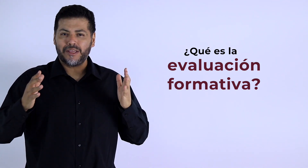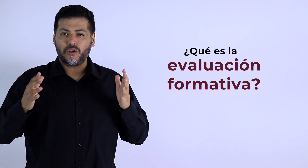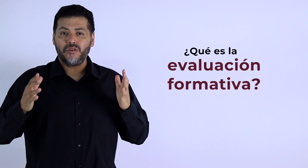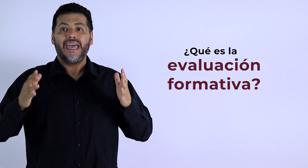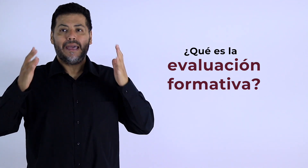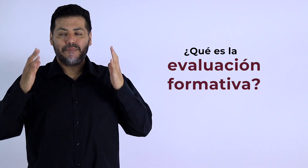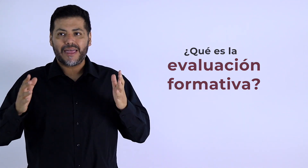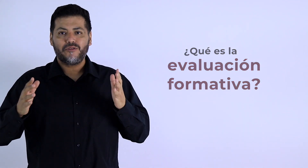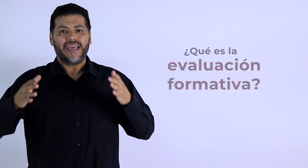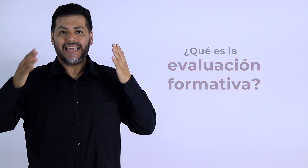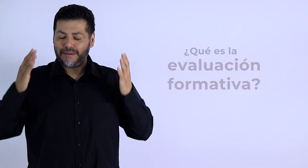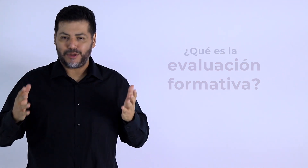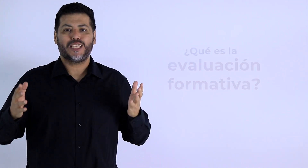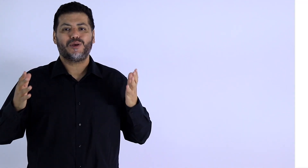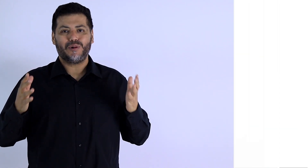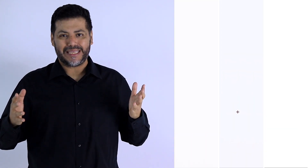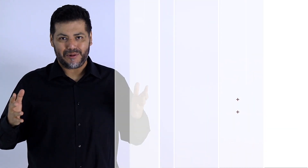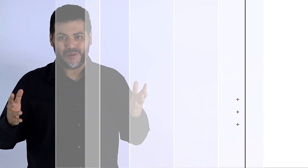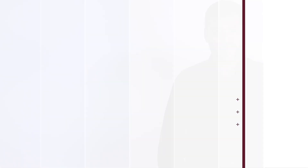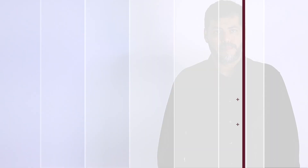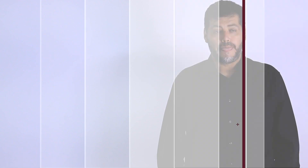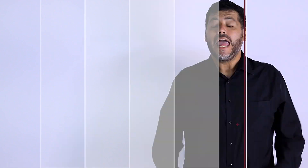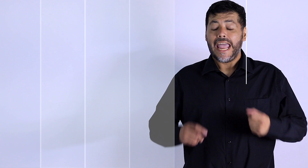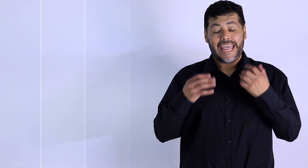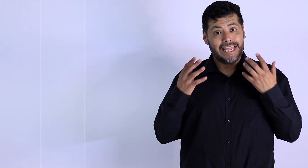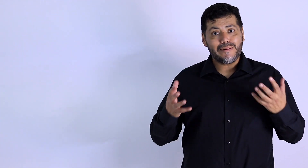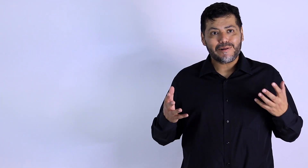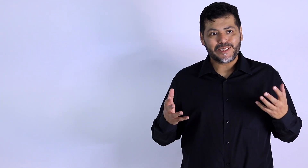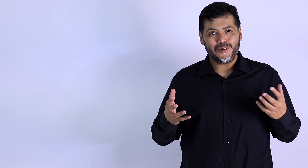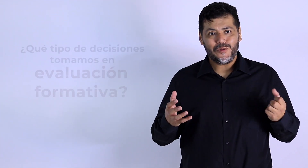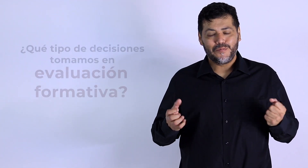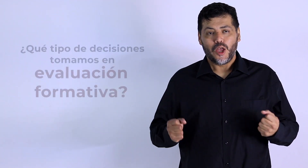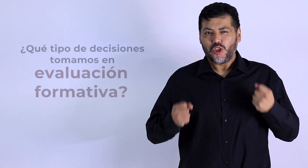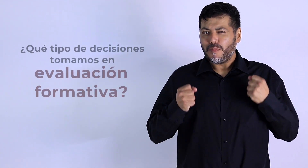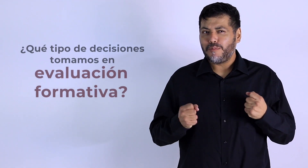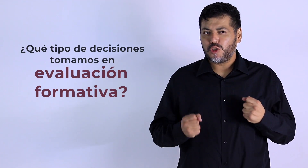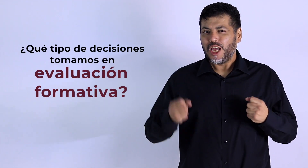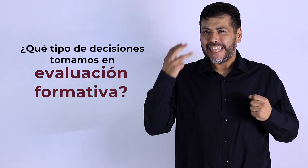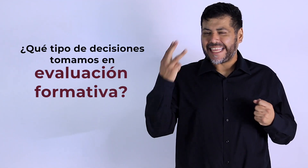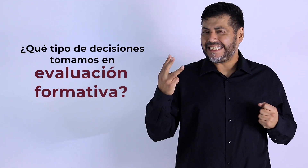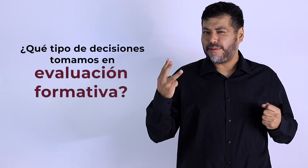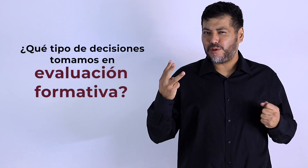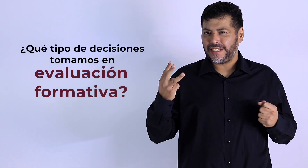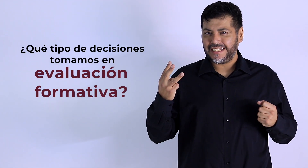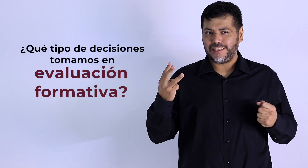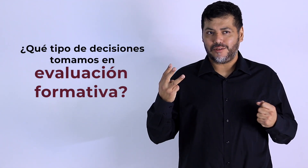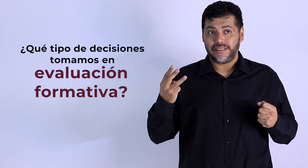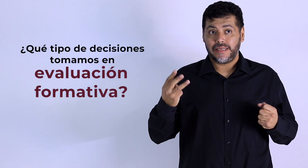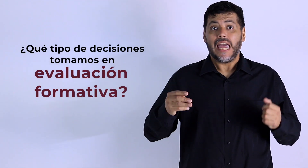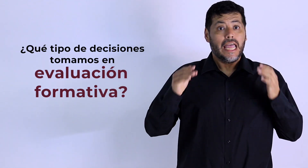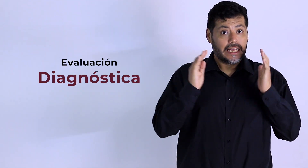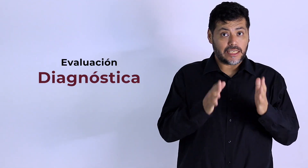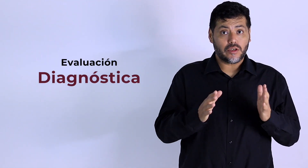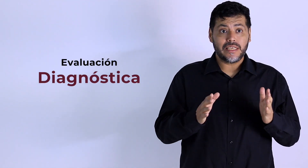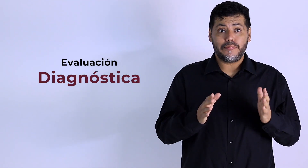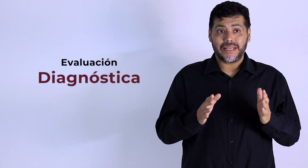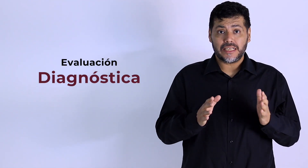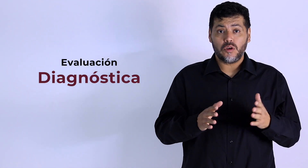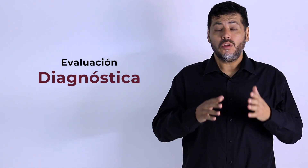instrumentos empleados en el proceso educativo. En evaluación, tomamos tres tipos de decisiones. Decisiones de planeación